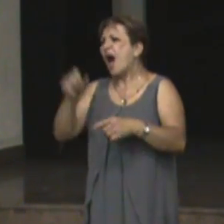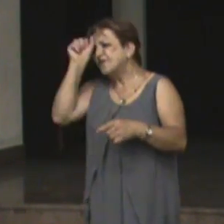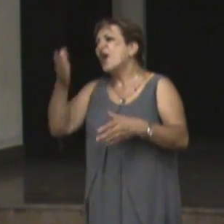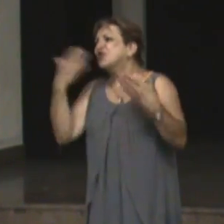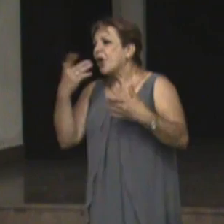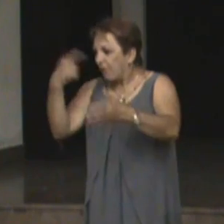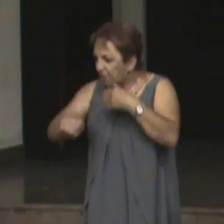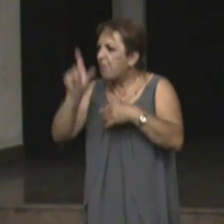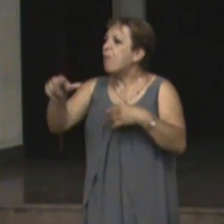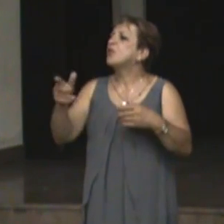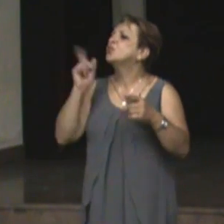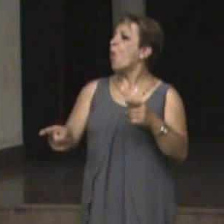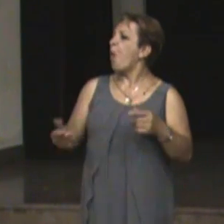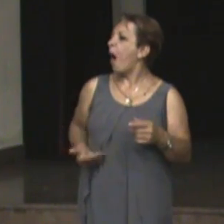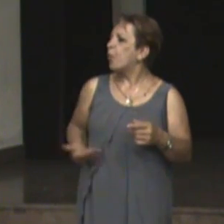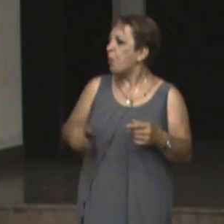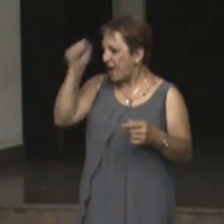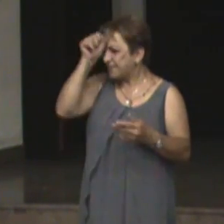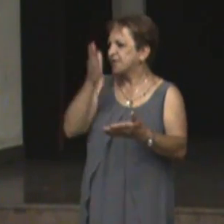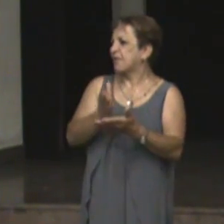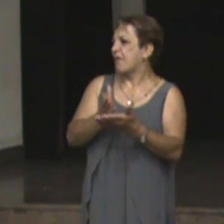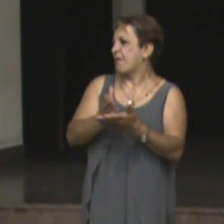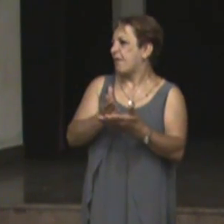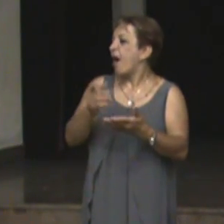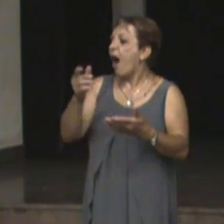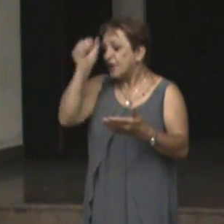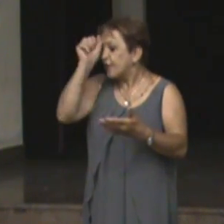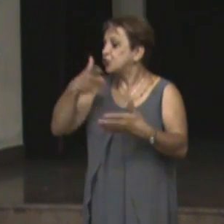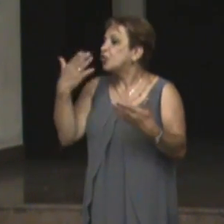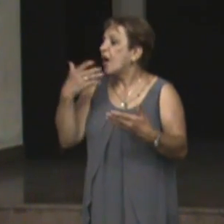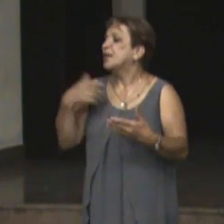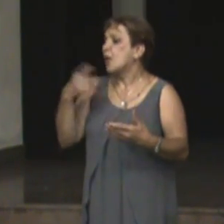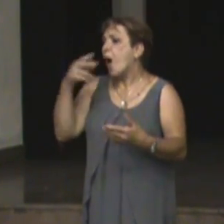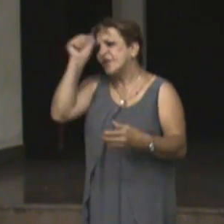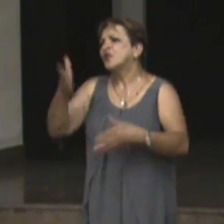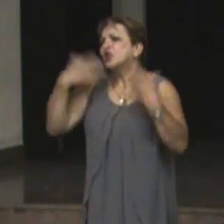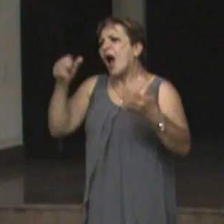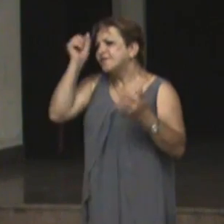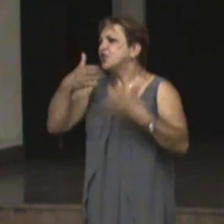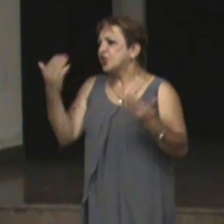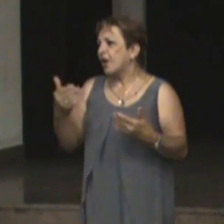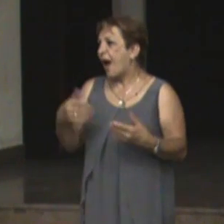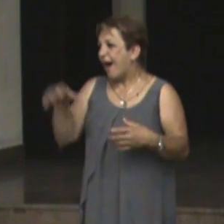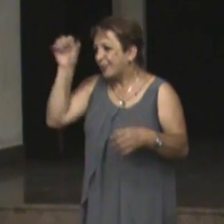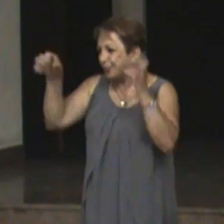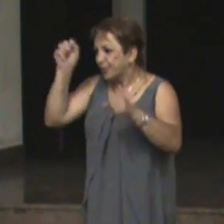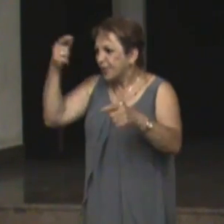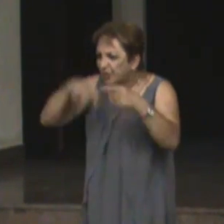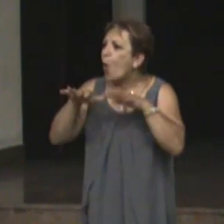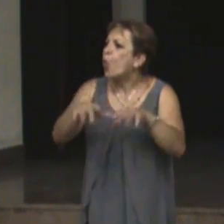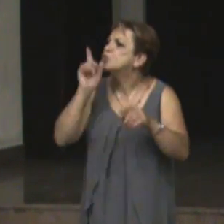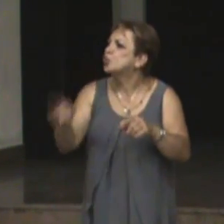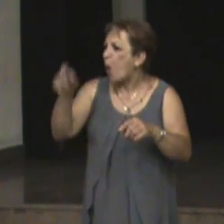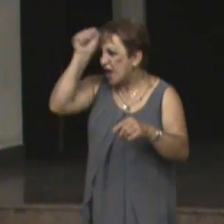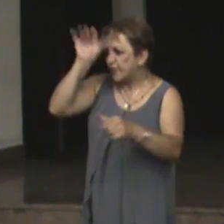իր կյանքը, իր գործերը վկայում են, որ Աստված գոյություն չունի։ Այսինքն, ասելով և միայն բերանացի խոստովանելով չէ,